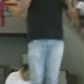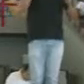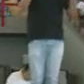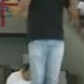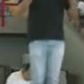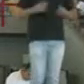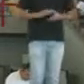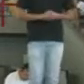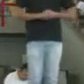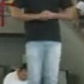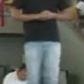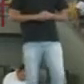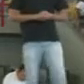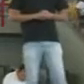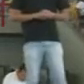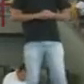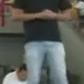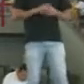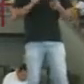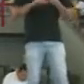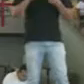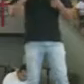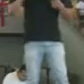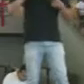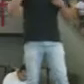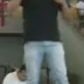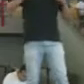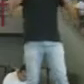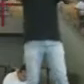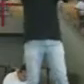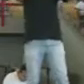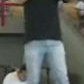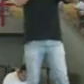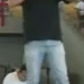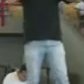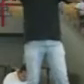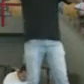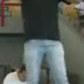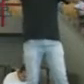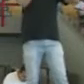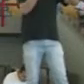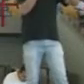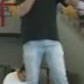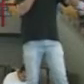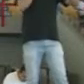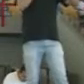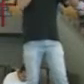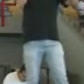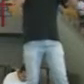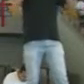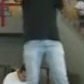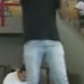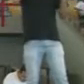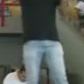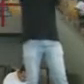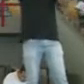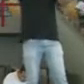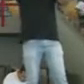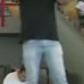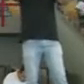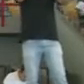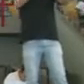acompanhando aqui. Primeira coisa, toda proposta tem um comando. Esse comando é aquilo que o corretor vai esperar